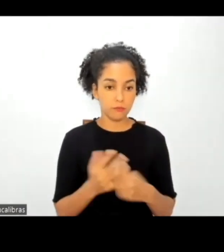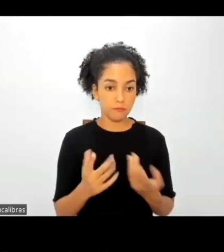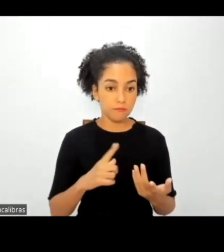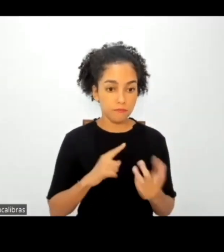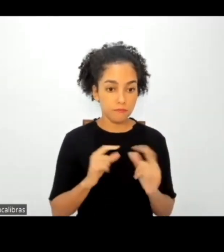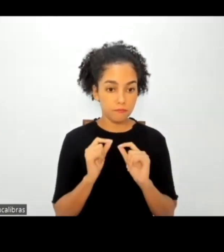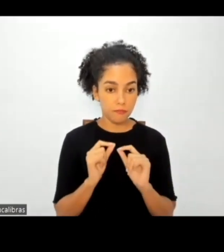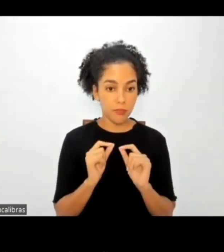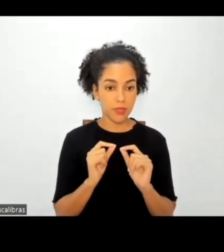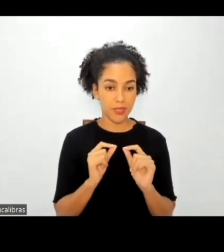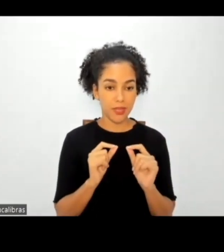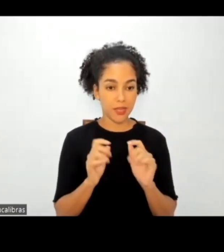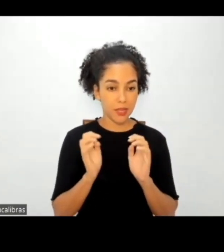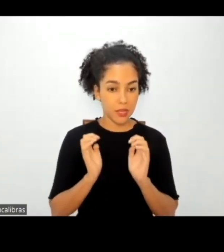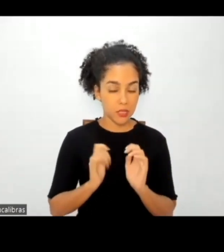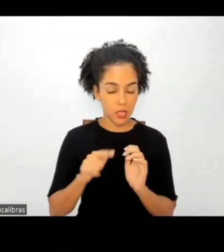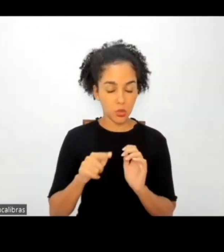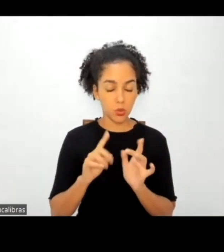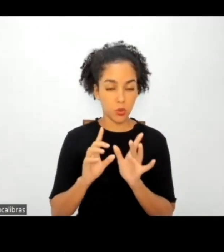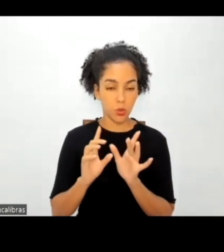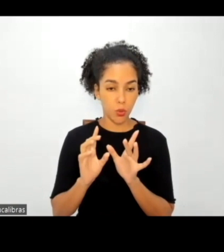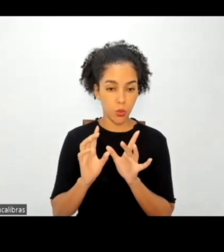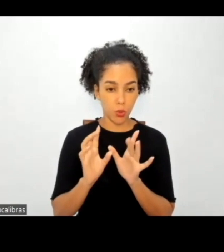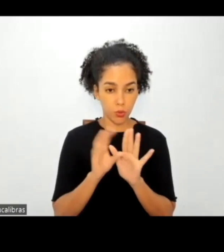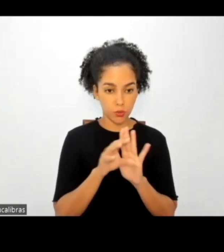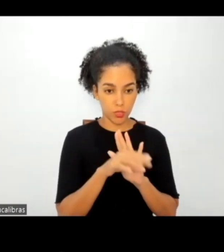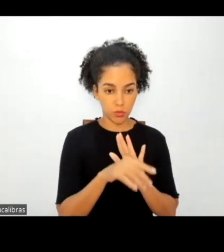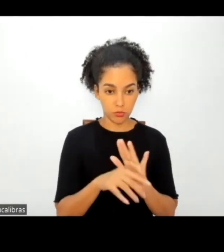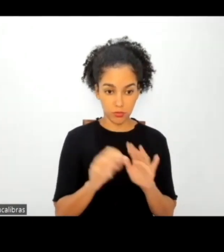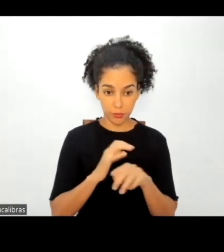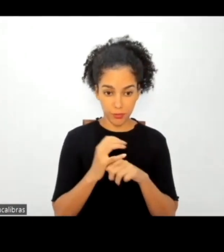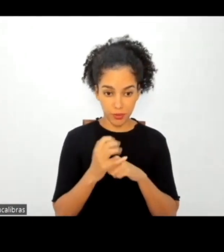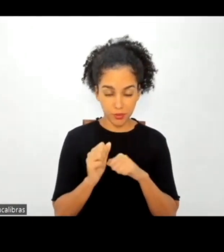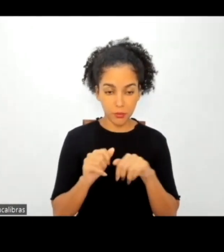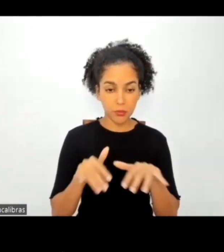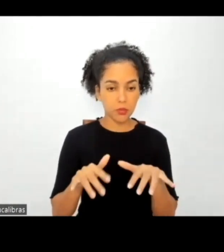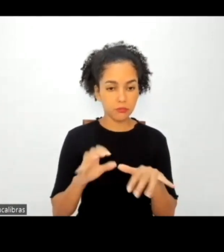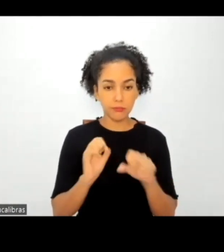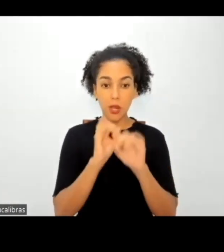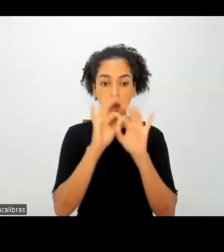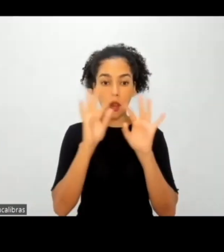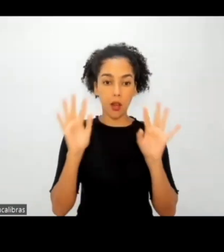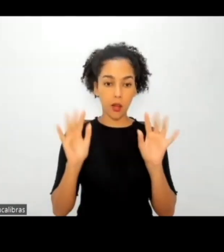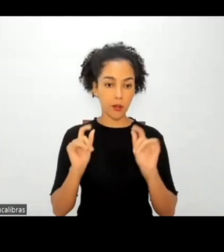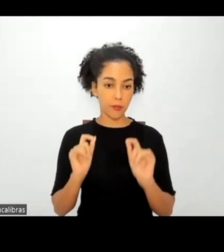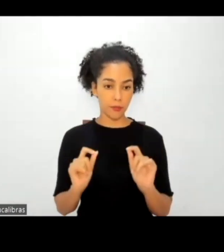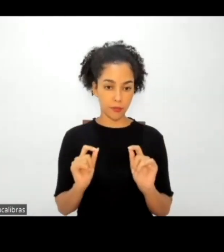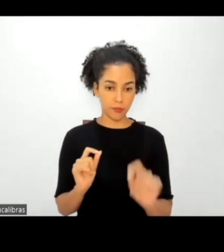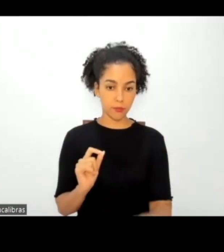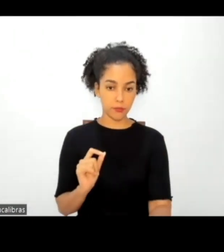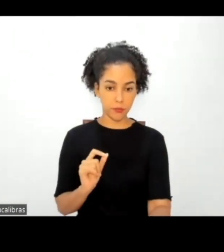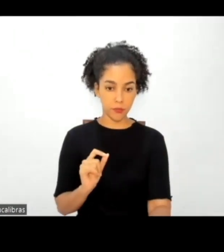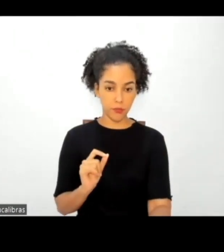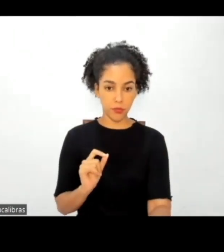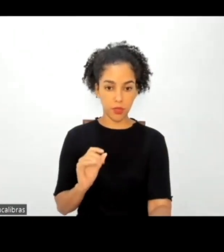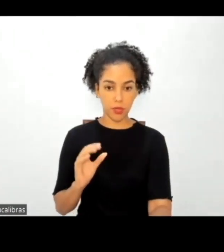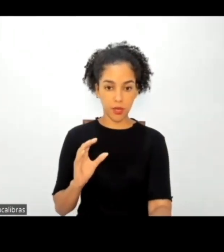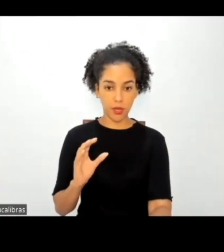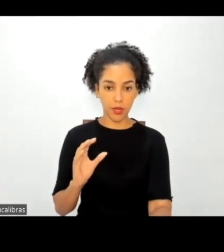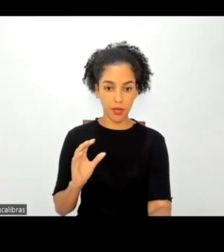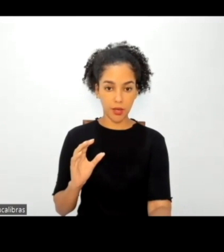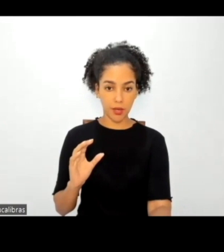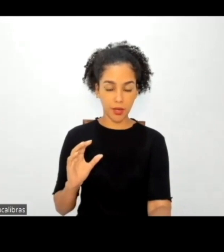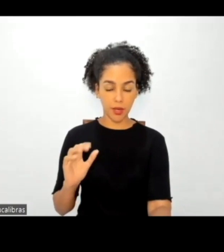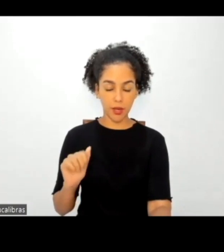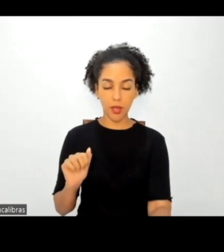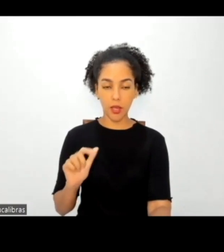Inclusive, nesse contexto da pandemia, né, ficou muito evidente para nós, né, o que Carolina Maria de Jesus já